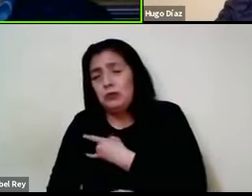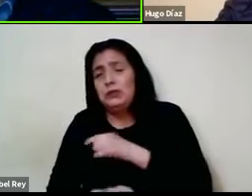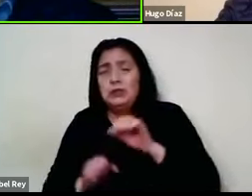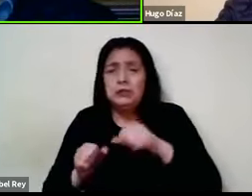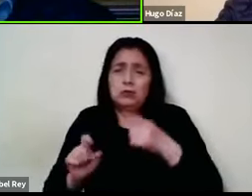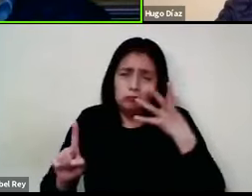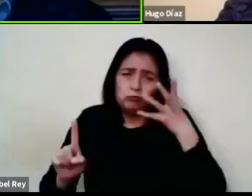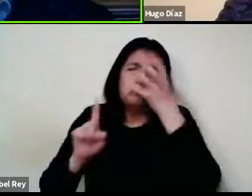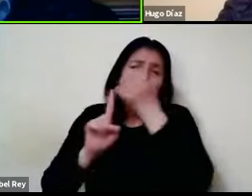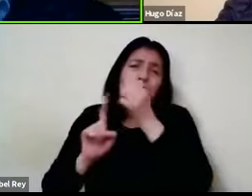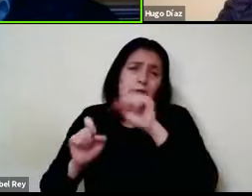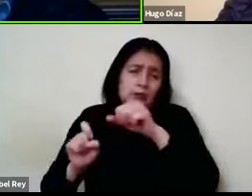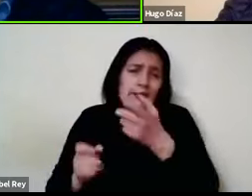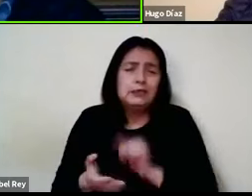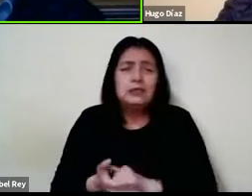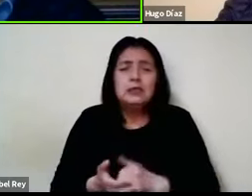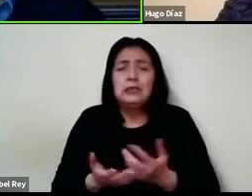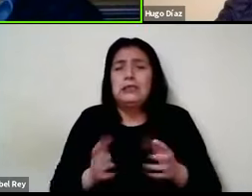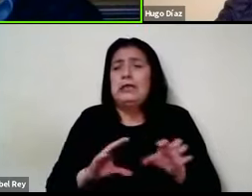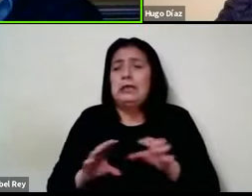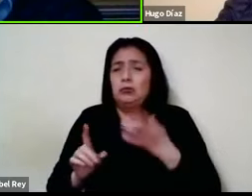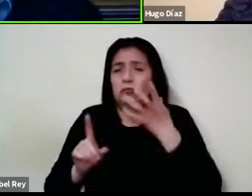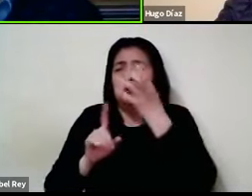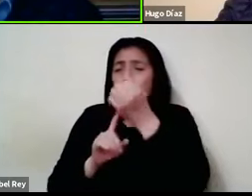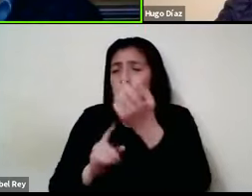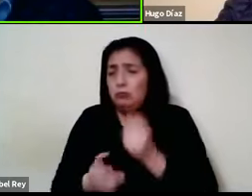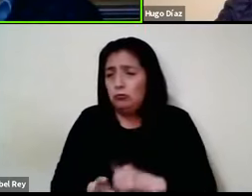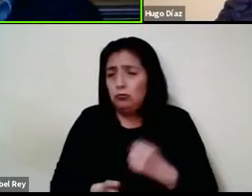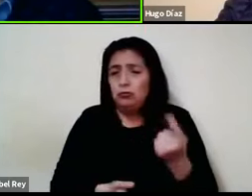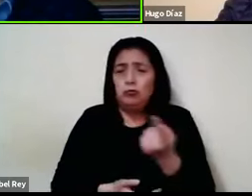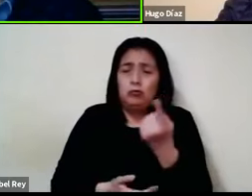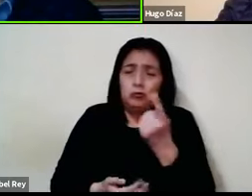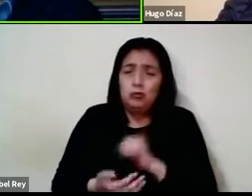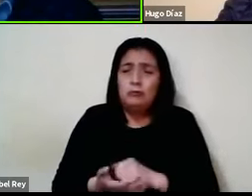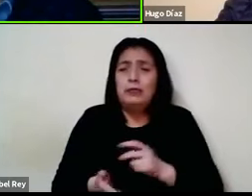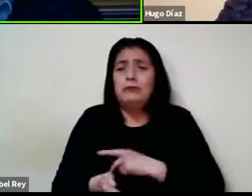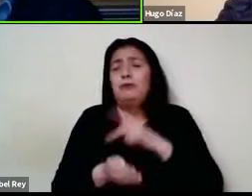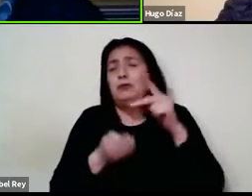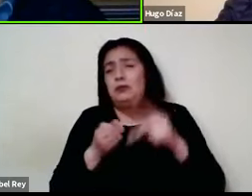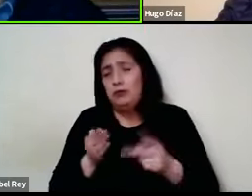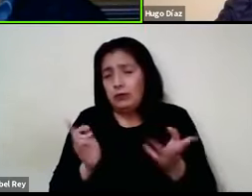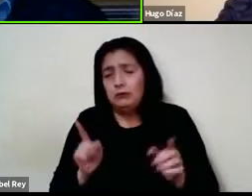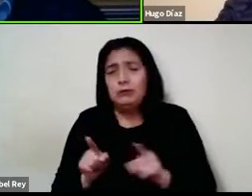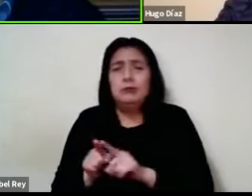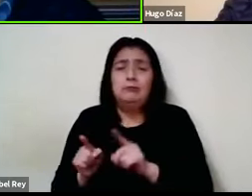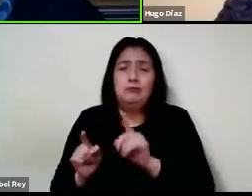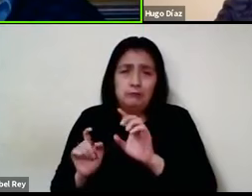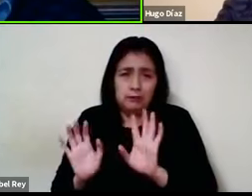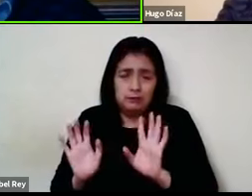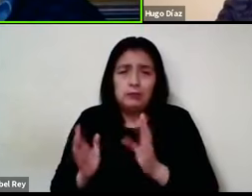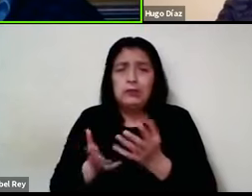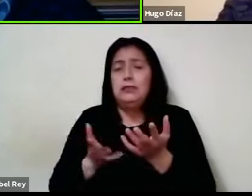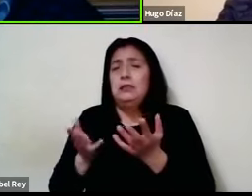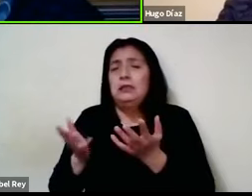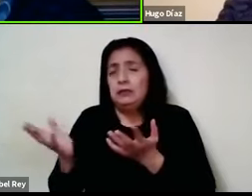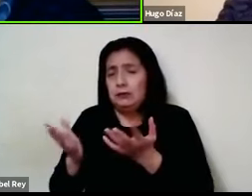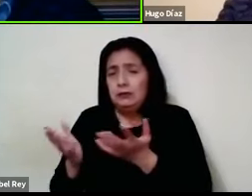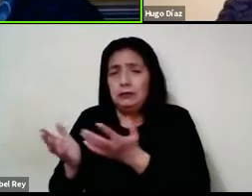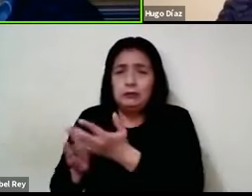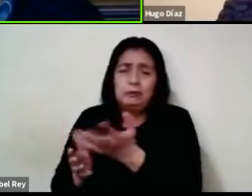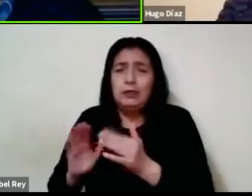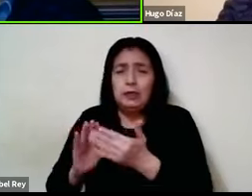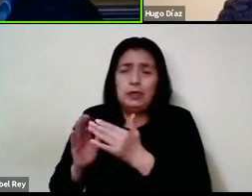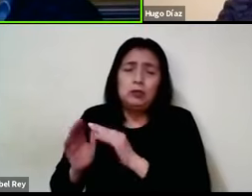su objetivo, que cumplan su objetivo no solamente para que lleguen a ser profesionales, sino para que sirvan a su sociedad y